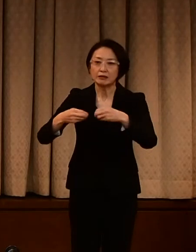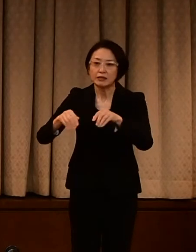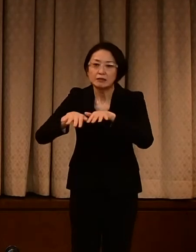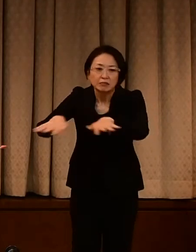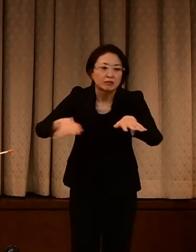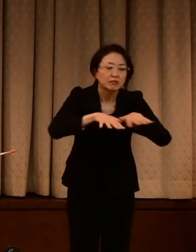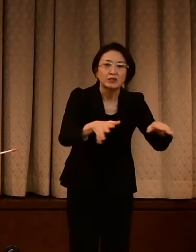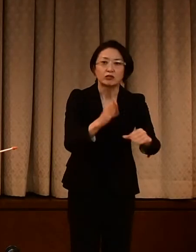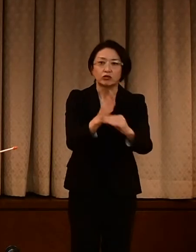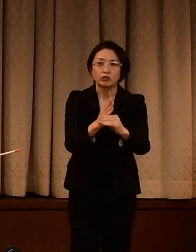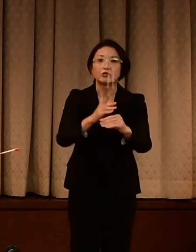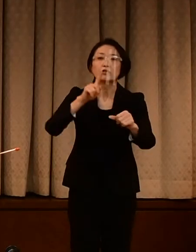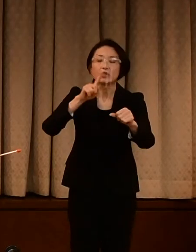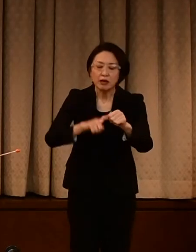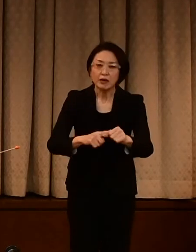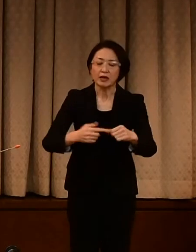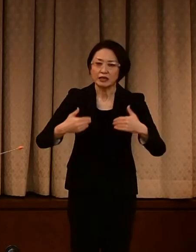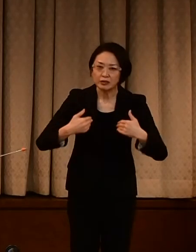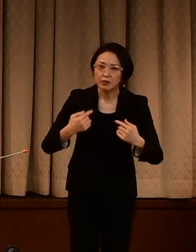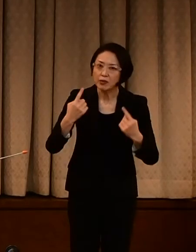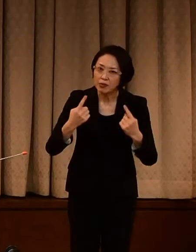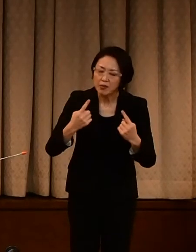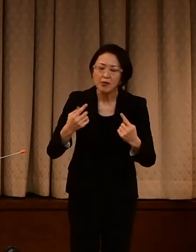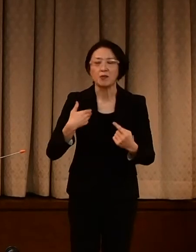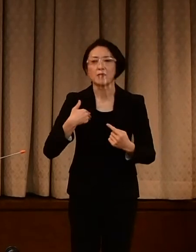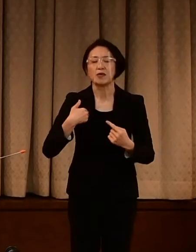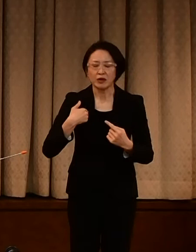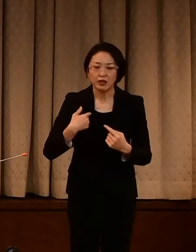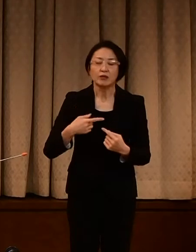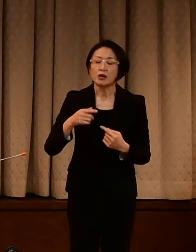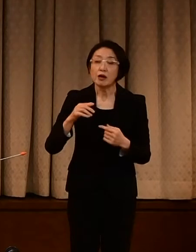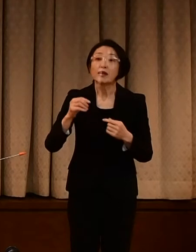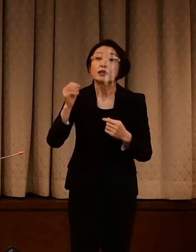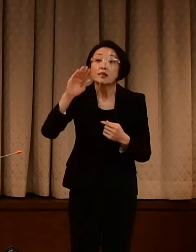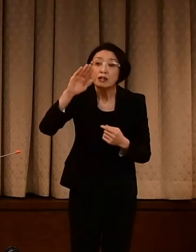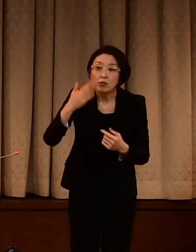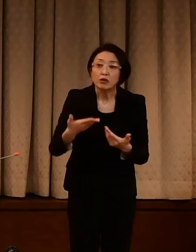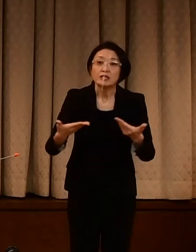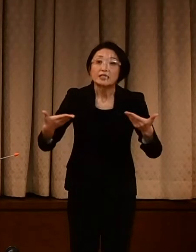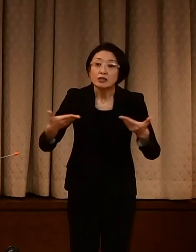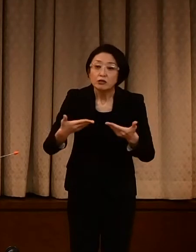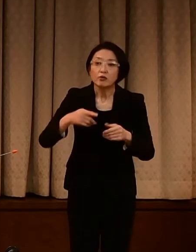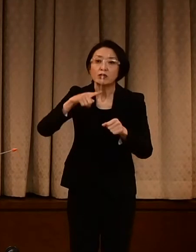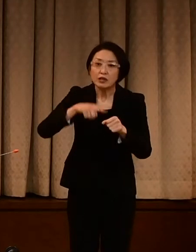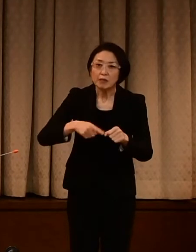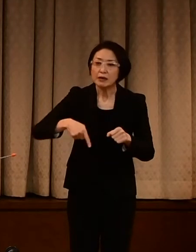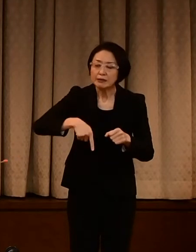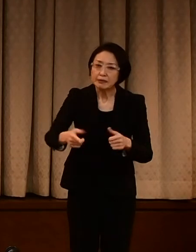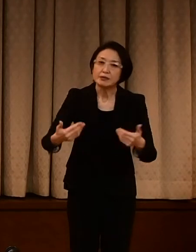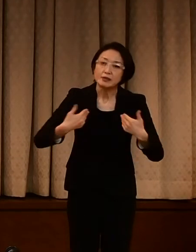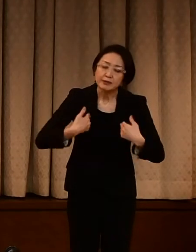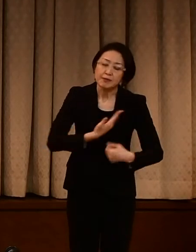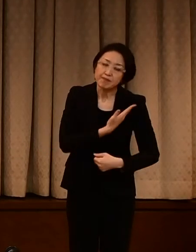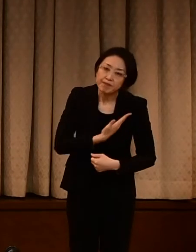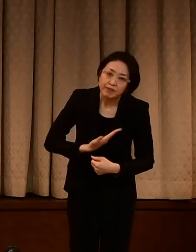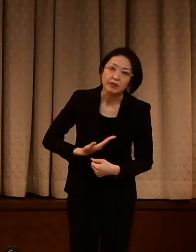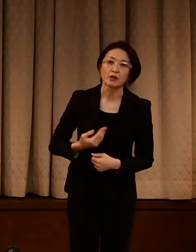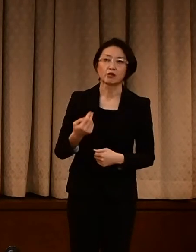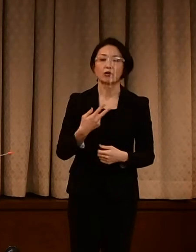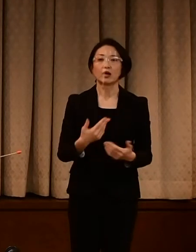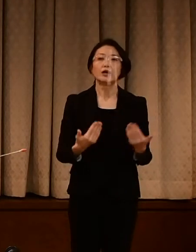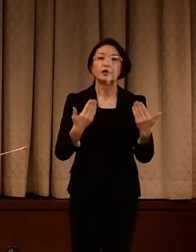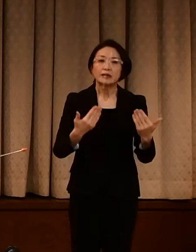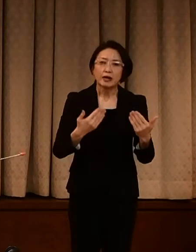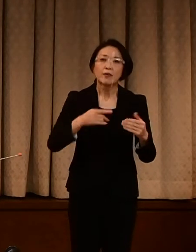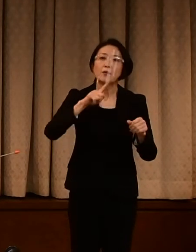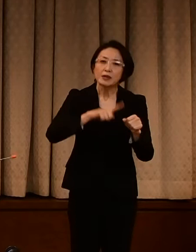を自粛していただきたいと思います。もちろんお仕事で、あるいは学校の教育、学校の事情で移動する